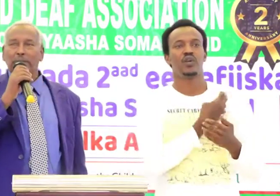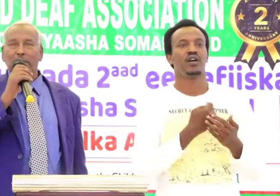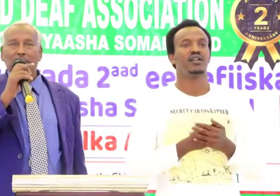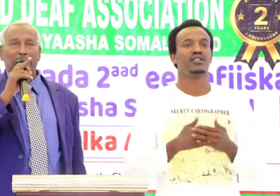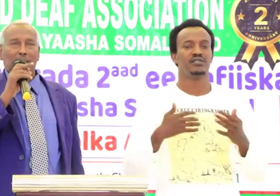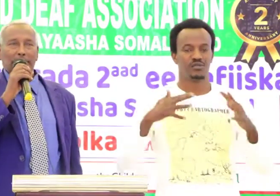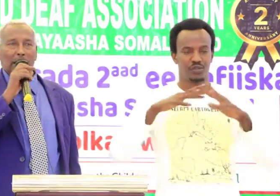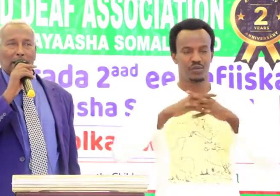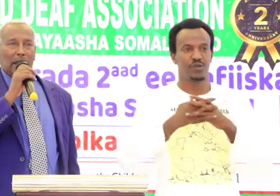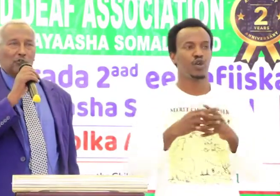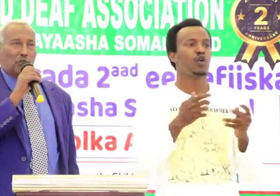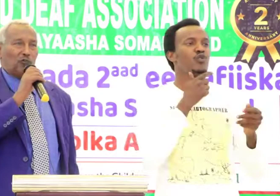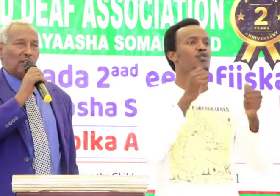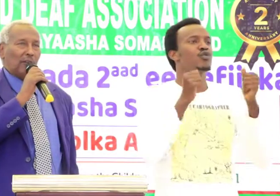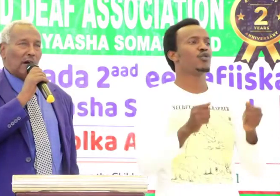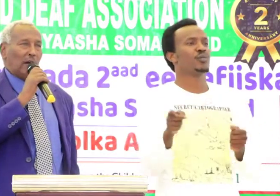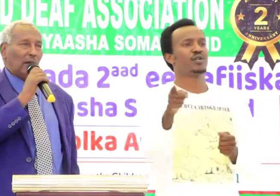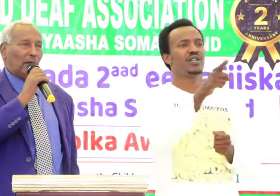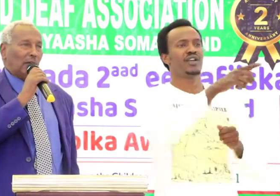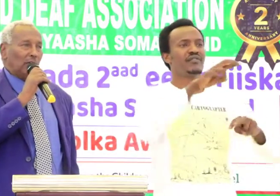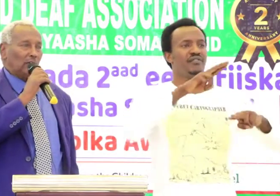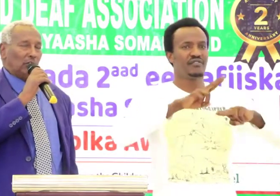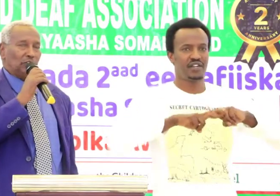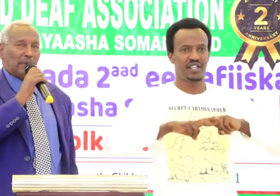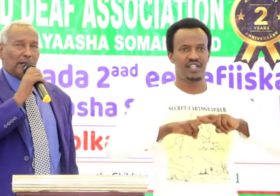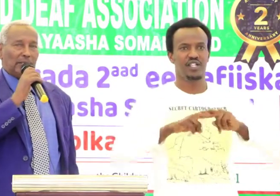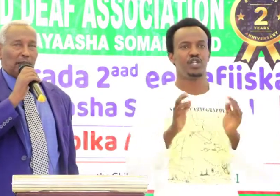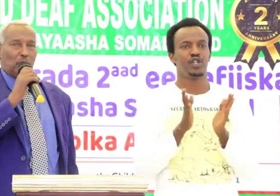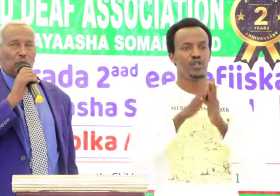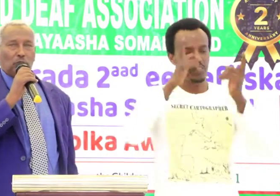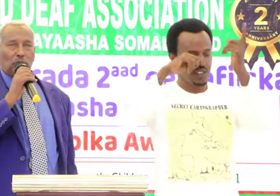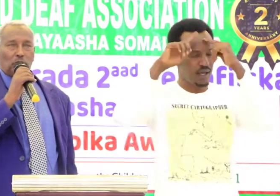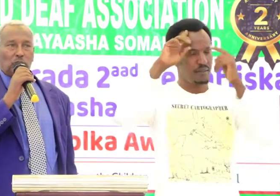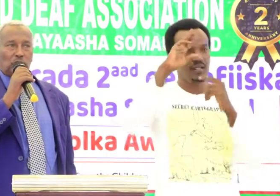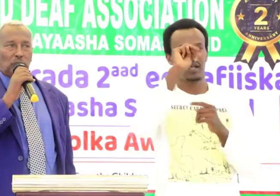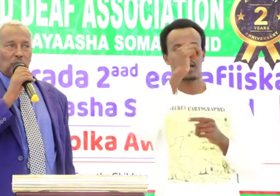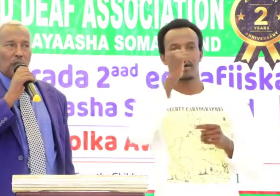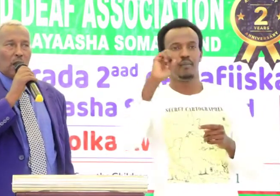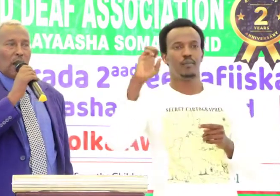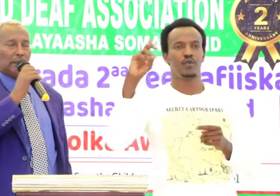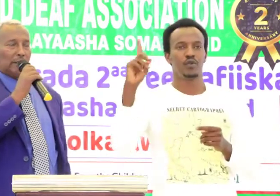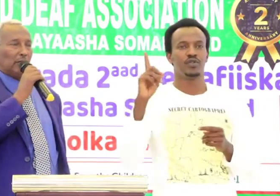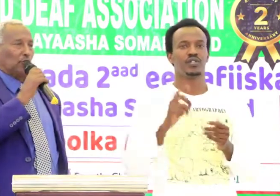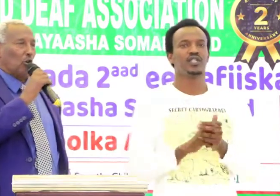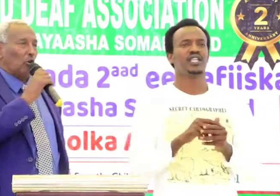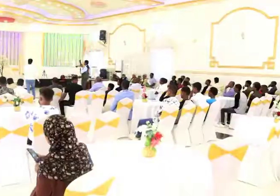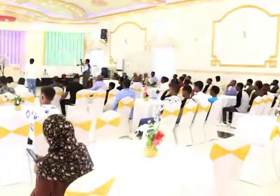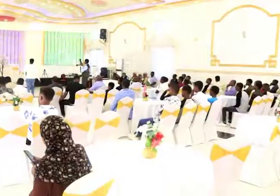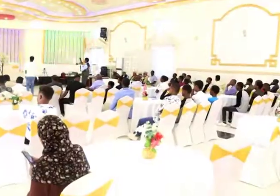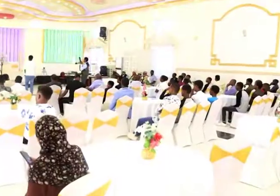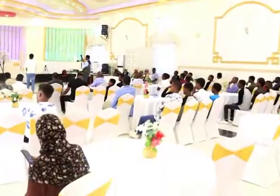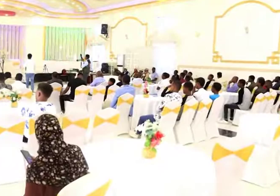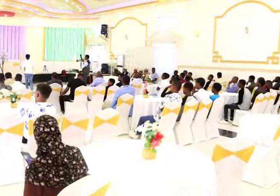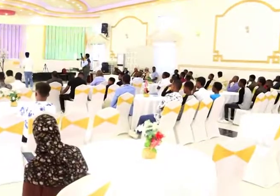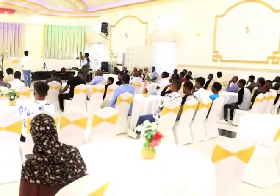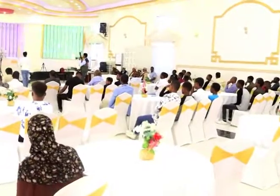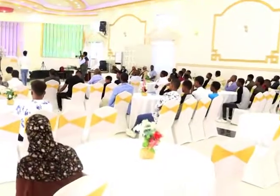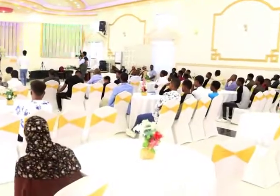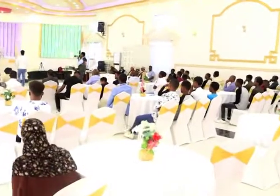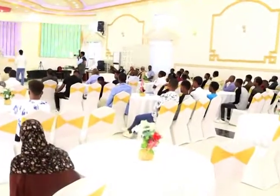milannahay dhalinta halkaas soo fadhida iyo jaamacadda Canuug. Arday kasta oo ka soo baxa